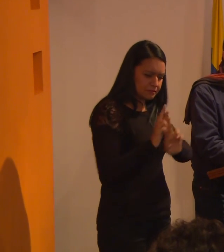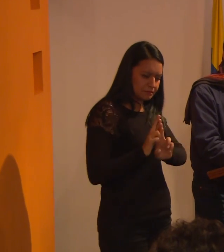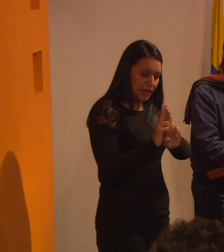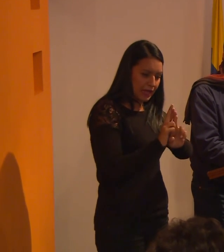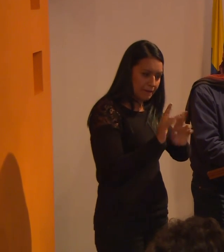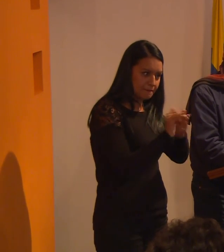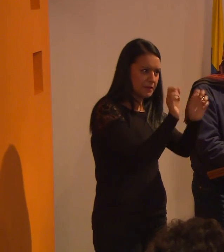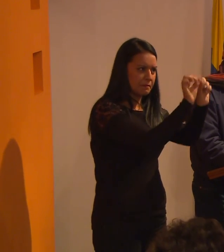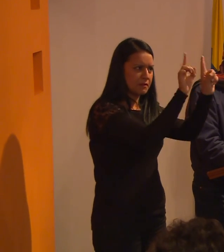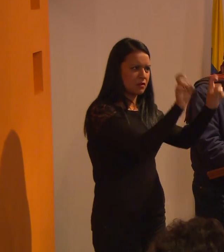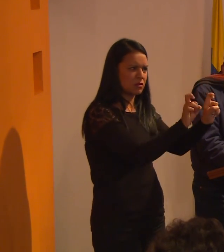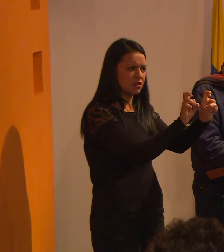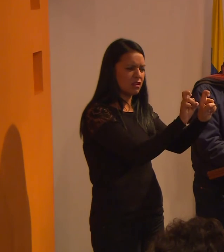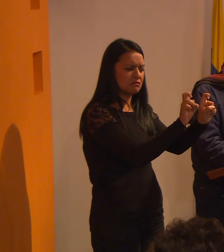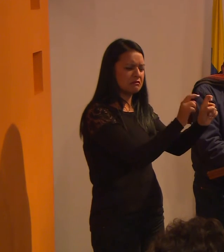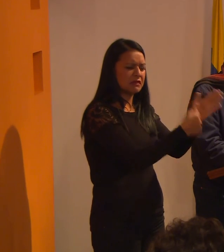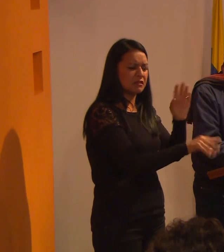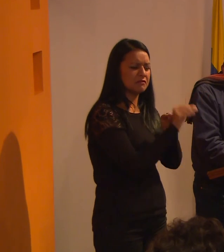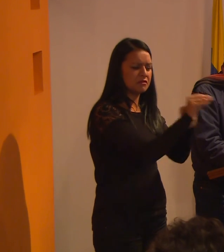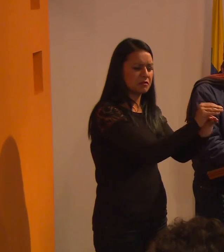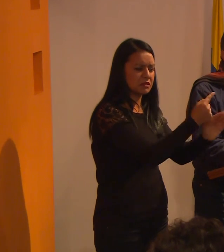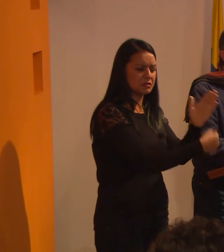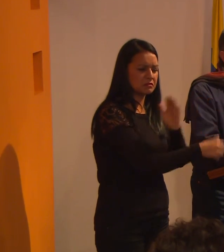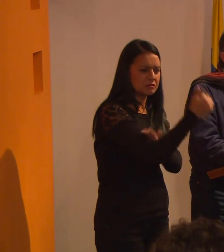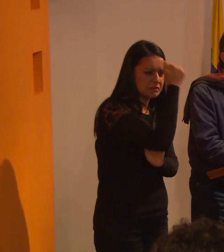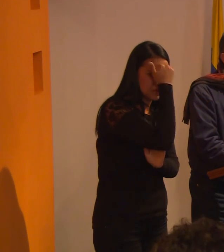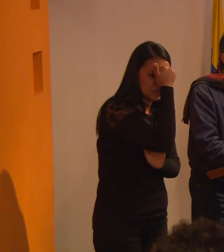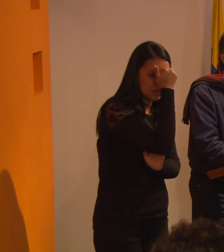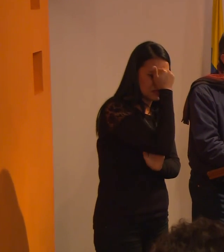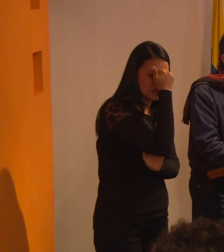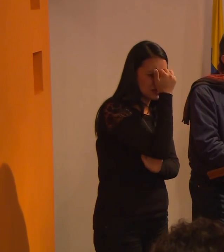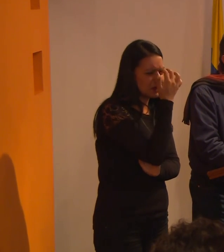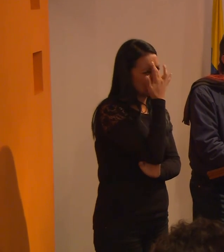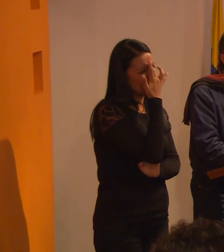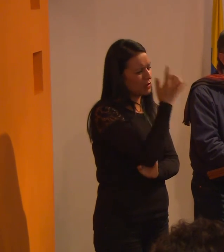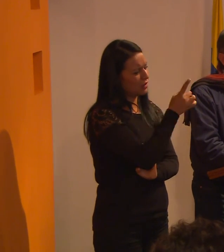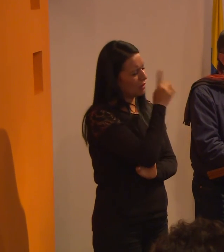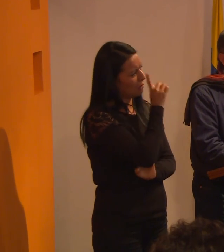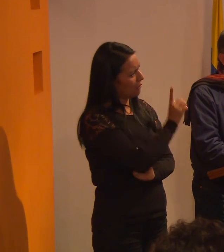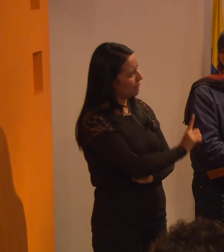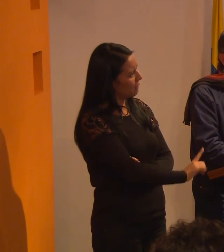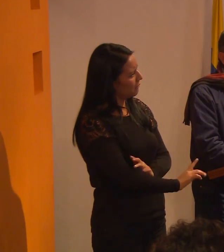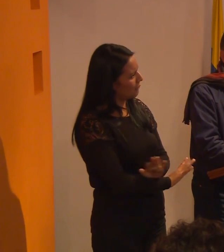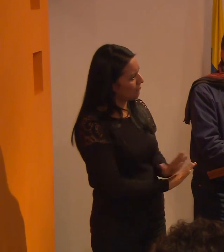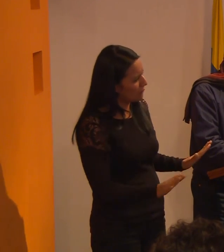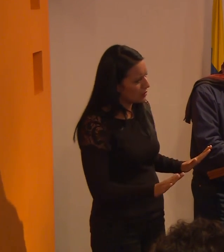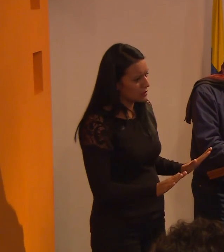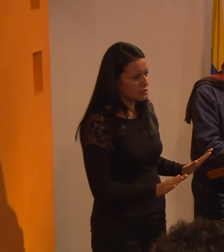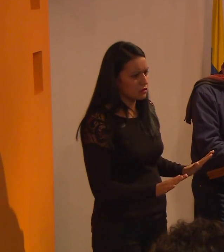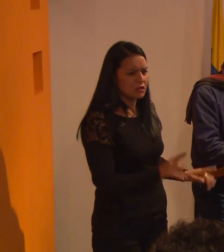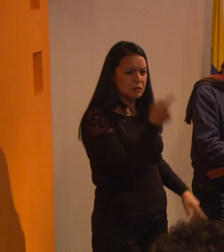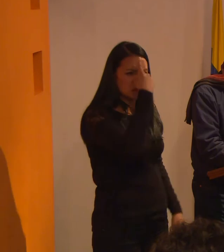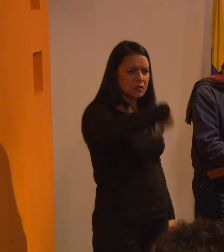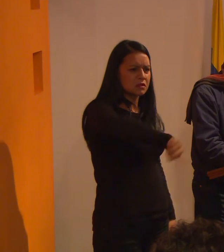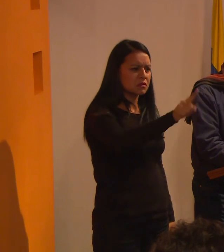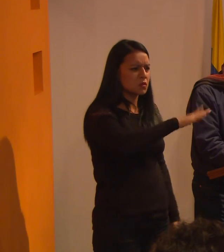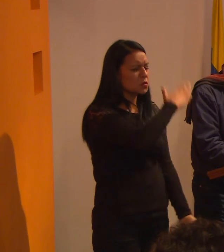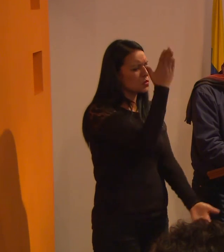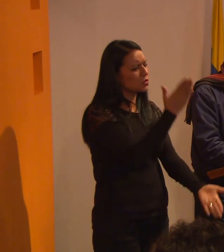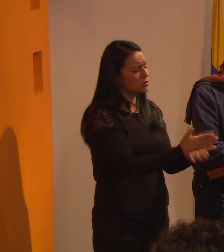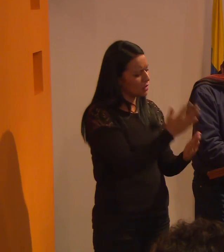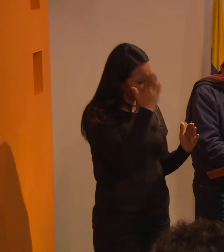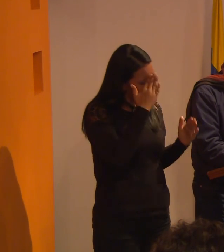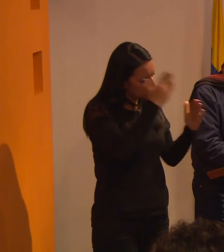pregunta por la formación de maestros. Pero ¿por qué ese desconocimiento? ¿Por qué nunca tienen en cuenta